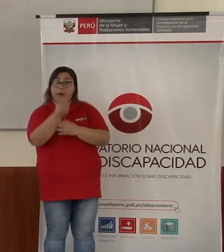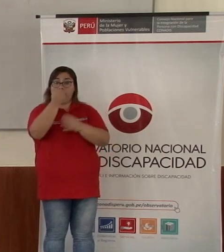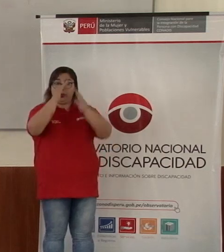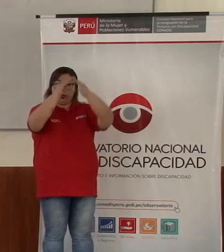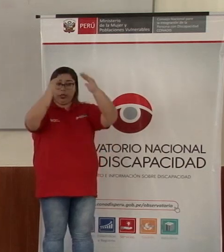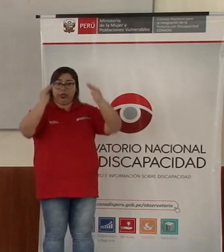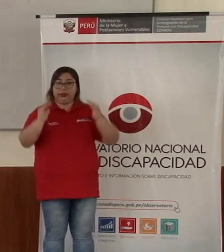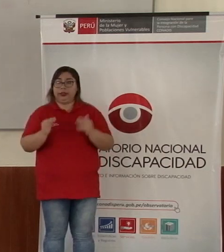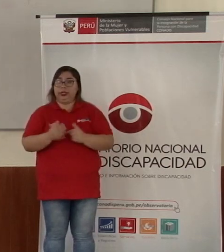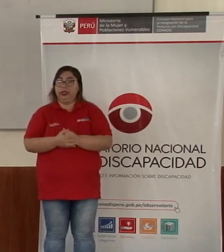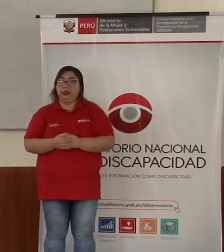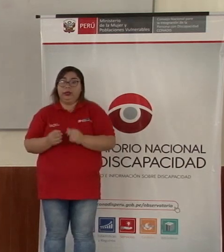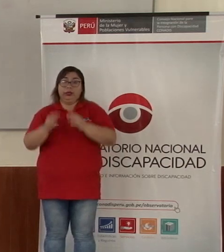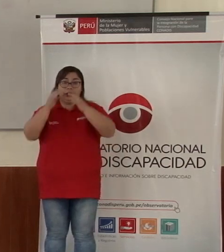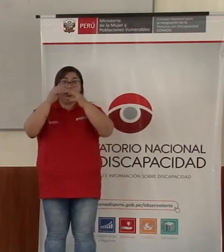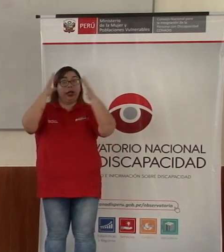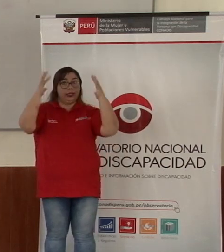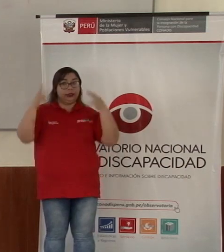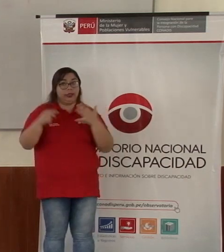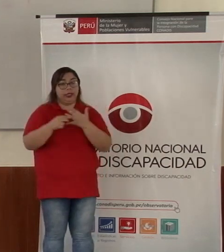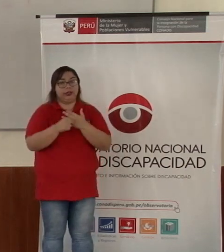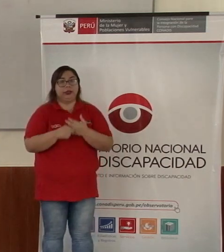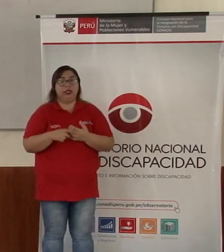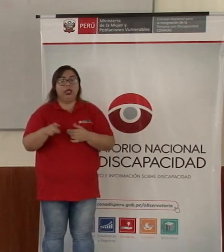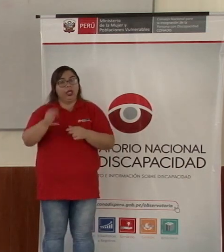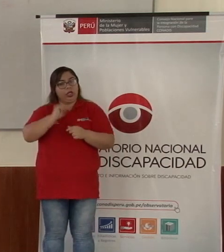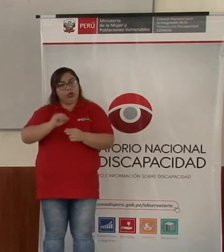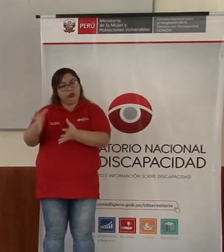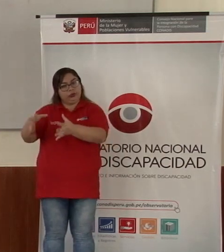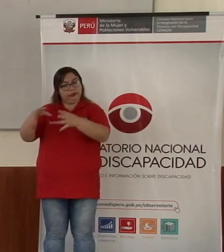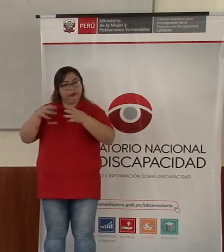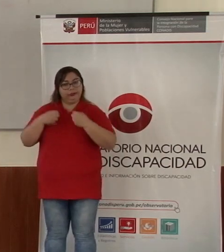casa, casarse, adoptar,